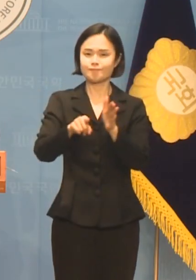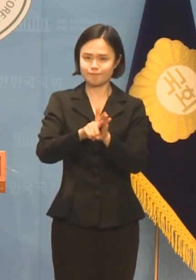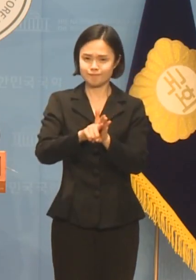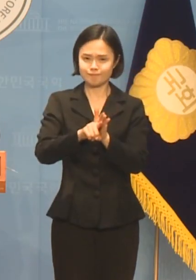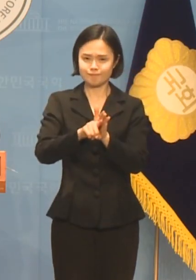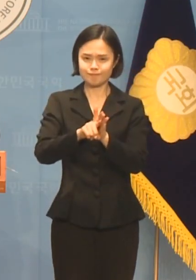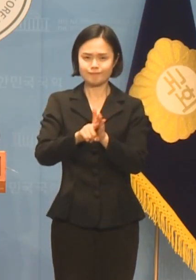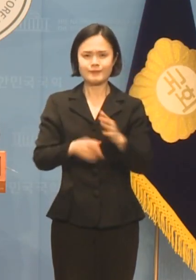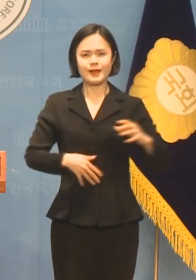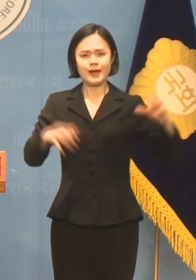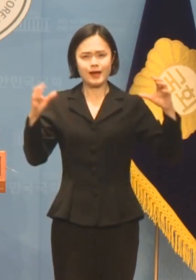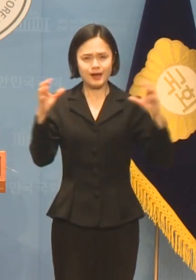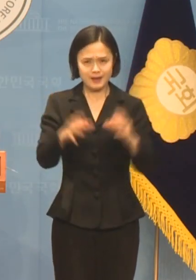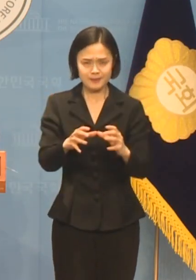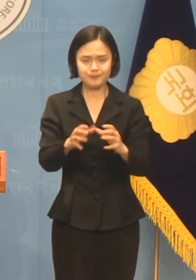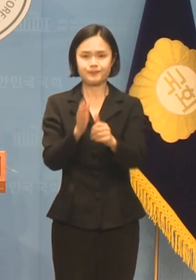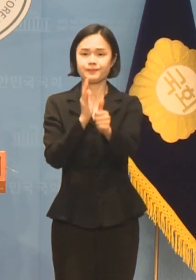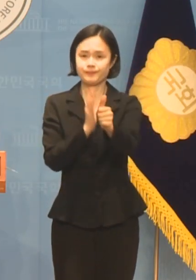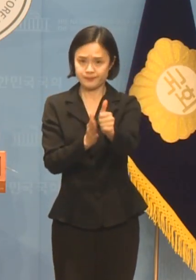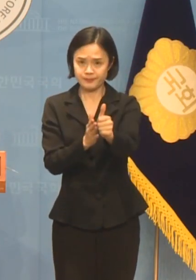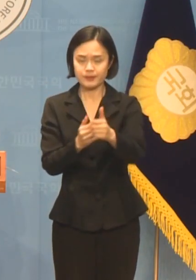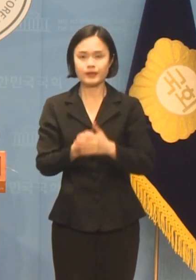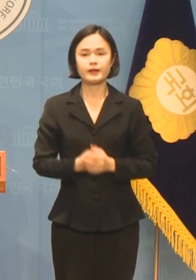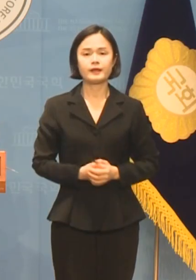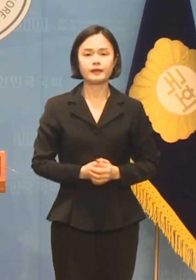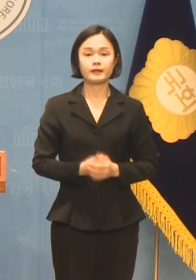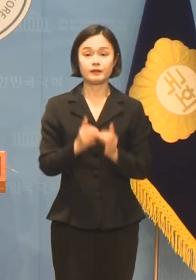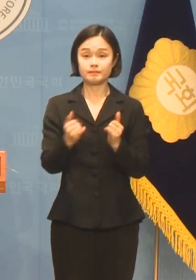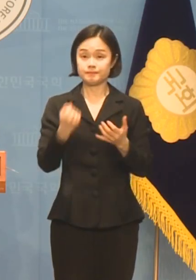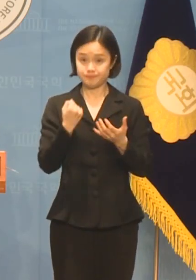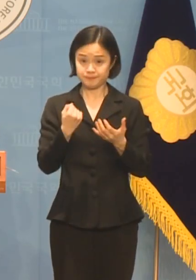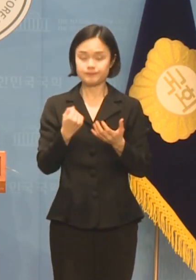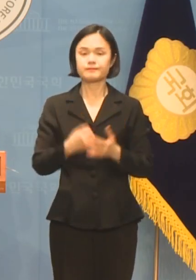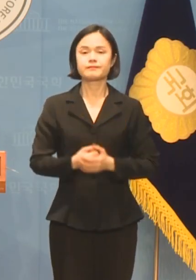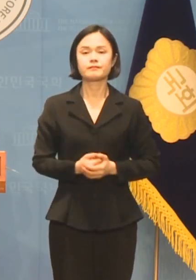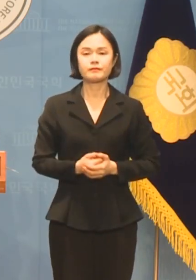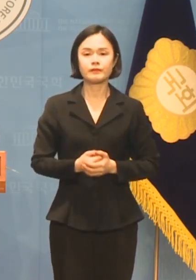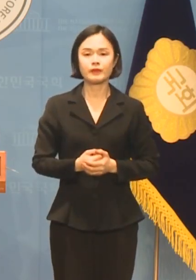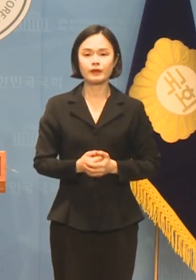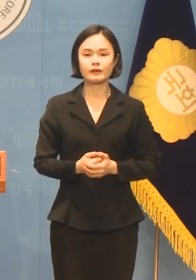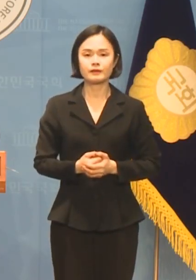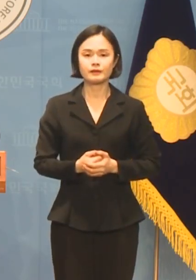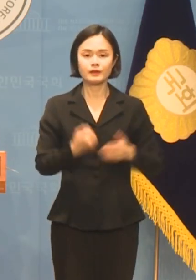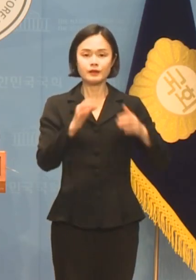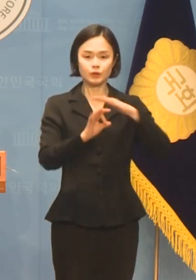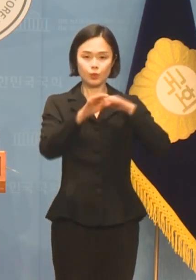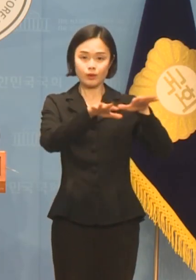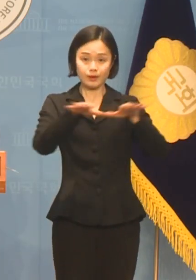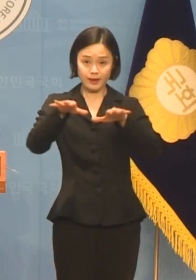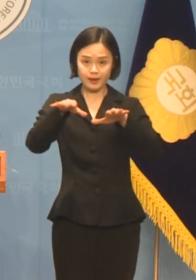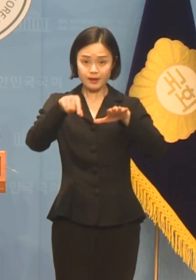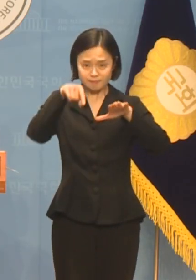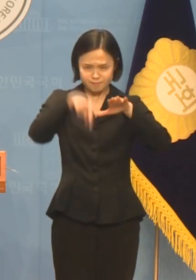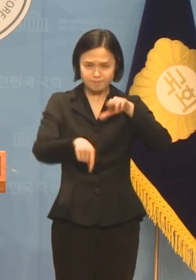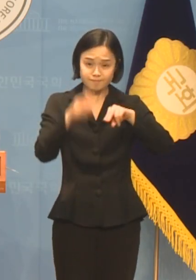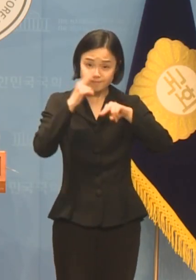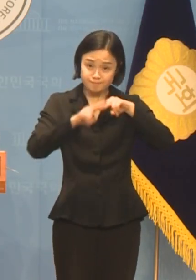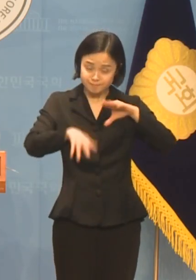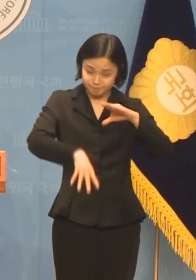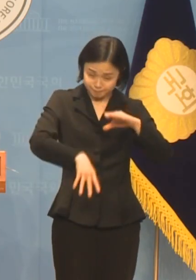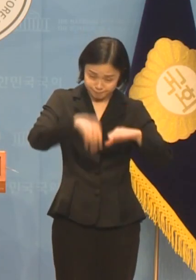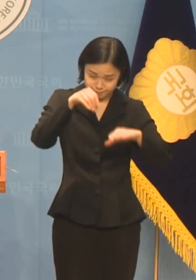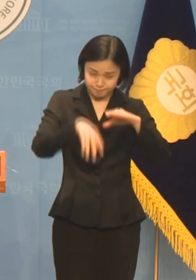함께 나아가길 바랍니다. 국민의힘은 동해 심해 자원개발 사업이 정치적